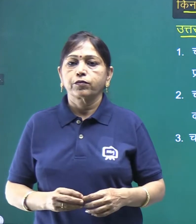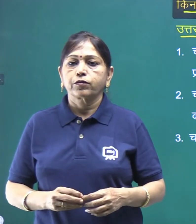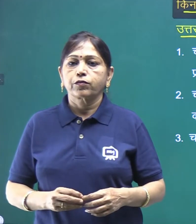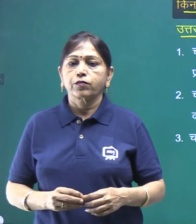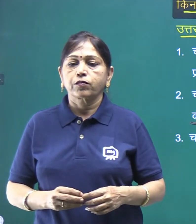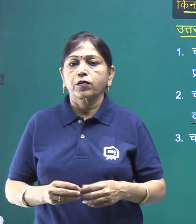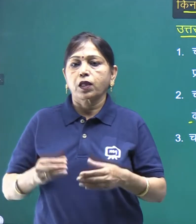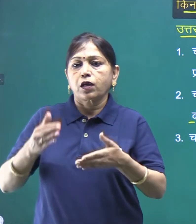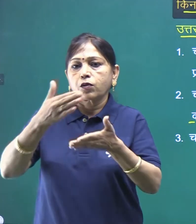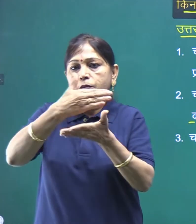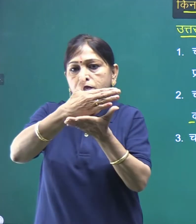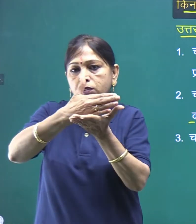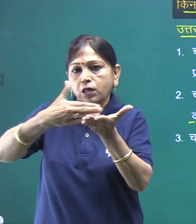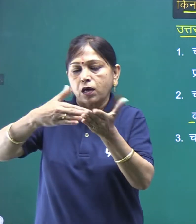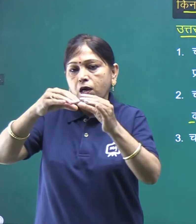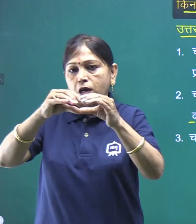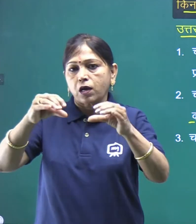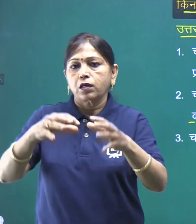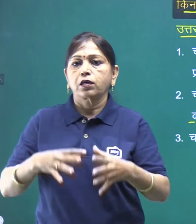अनुप्रस्थ काट के